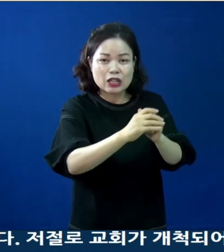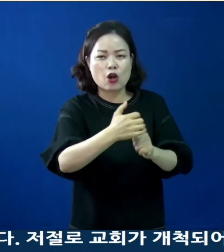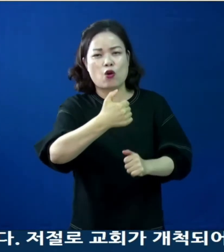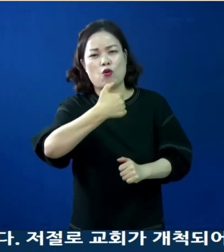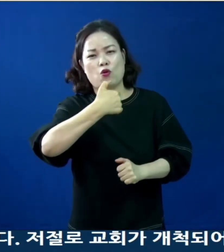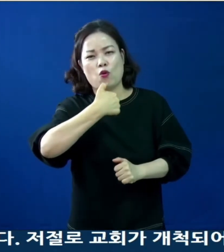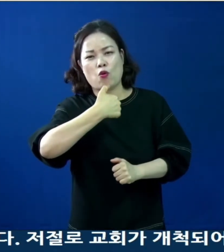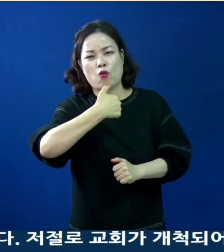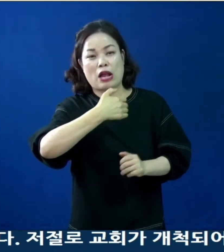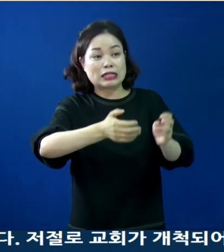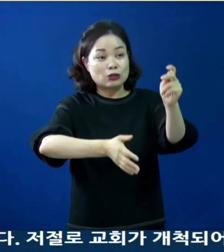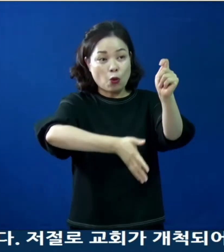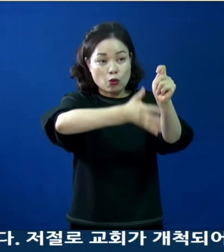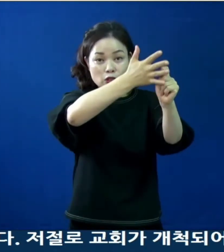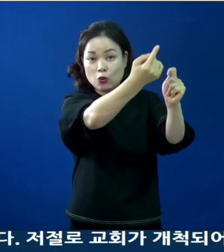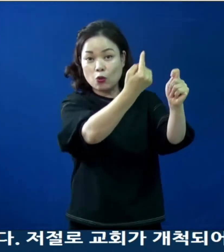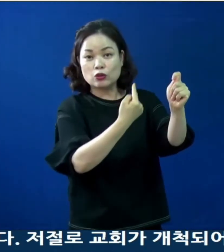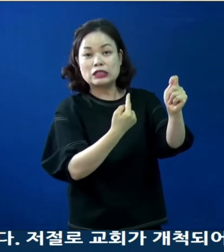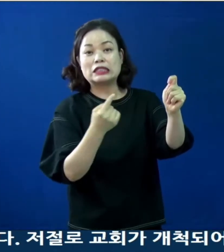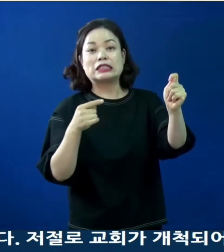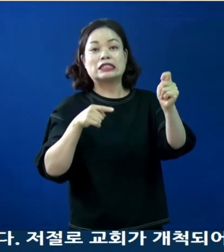이유는 2절을 보니까